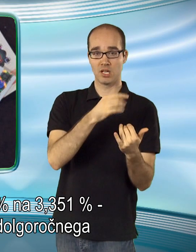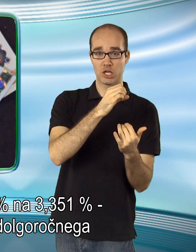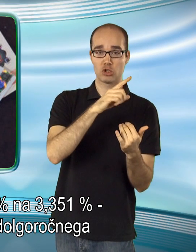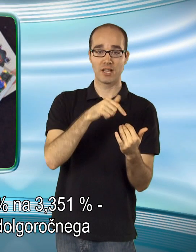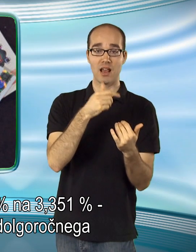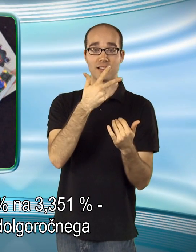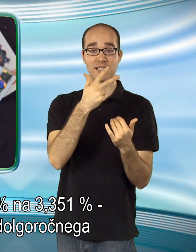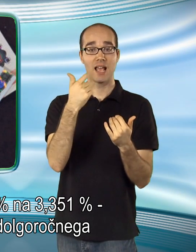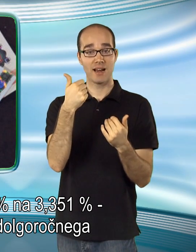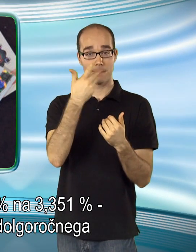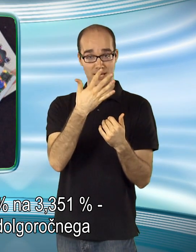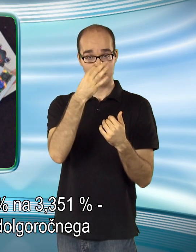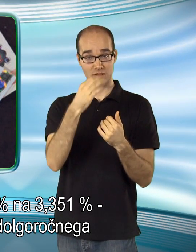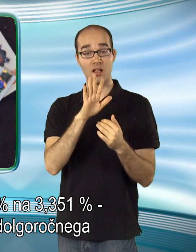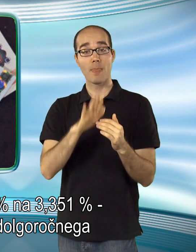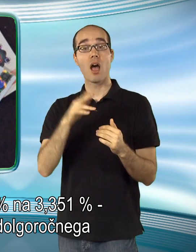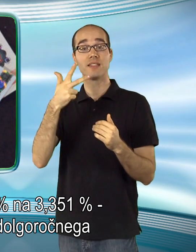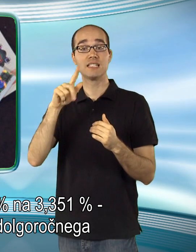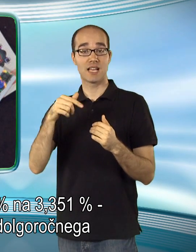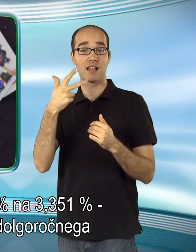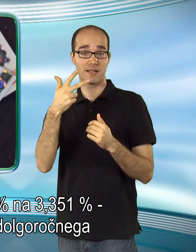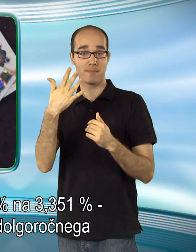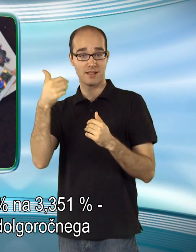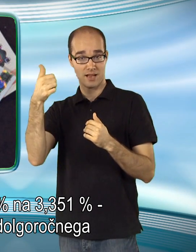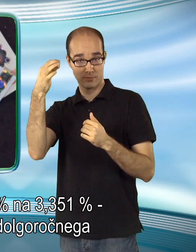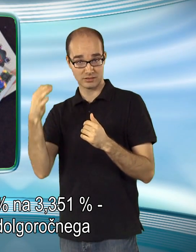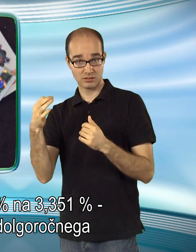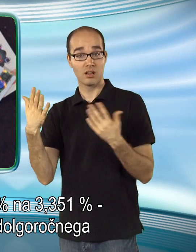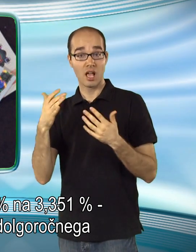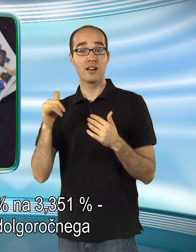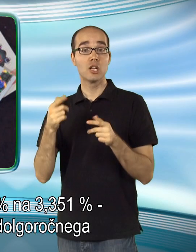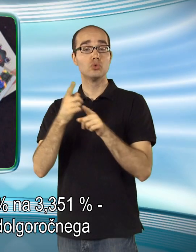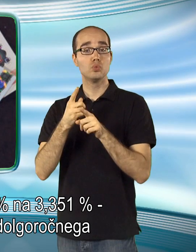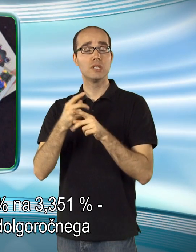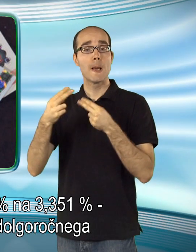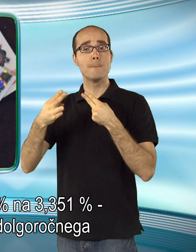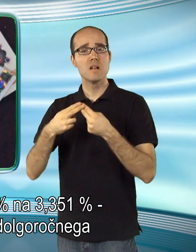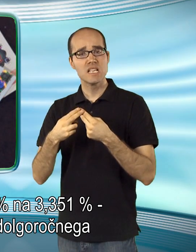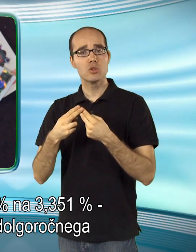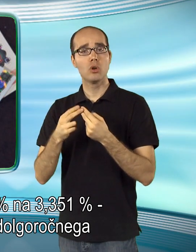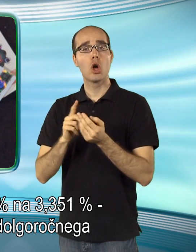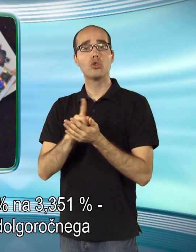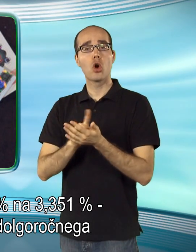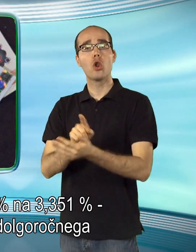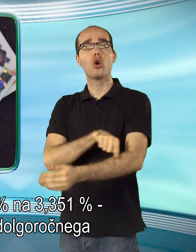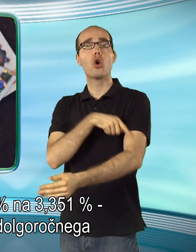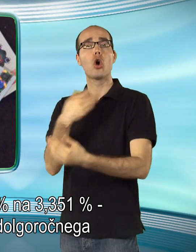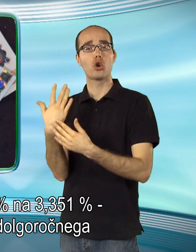0,351 odstotka na 3,351 odstotka, kar je tudi blizu dolgoročnega povprečja Euribora, bi